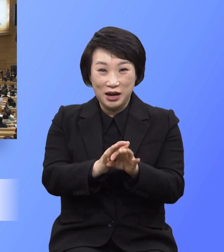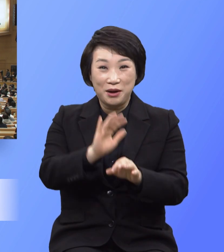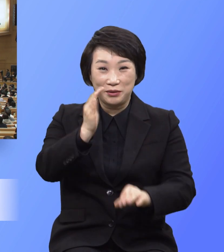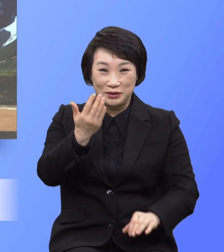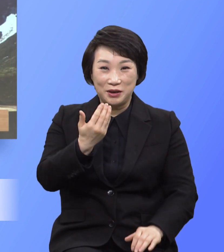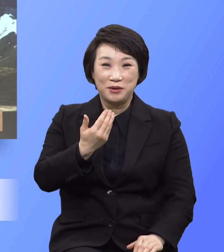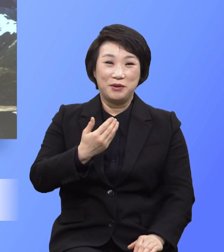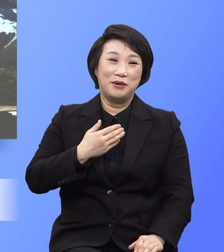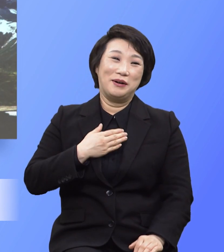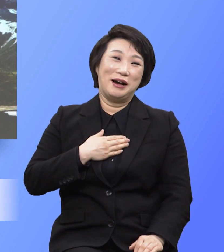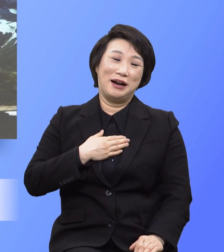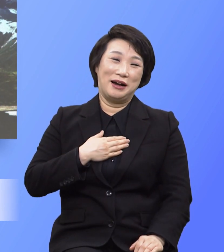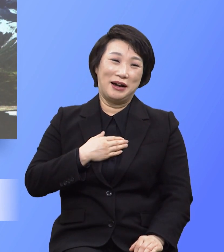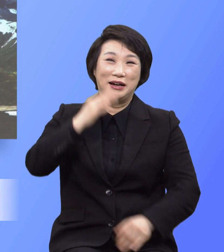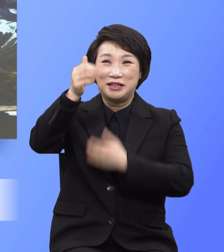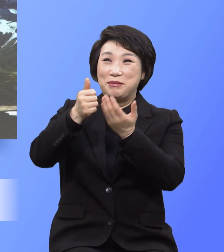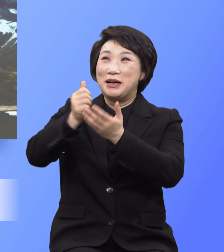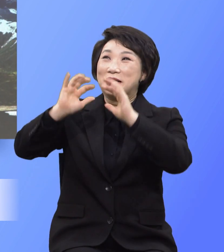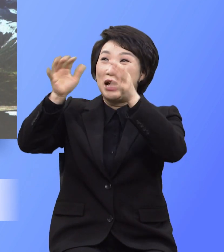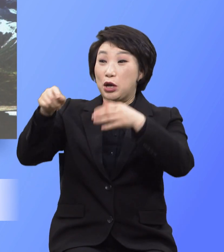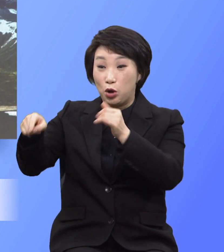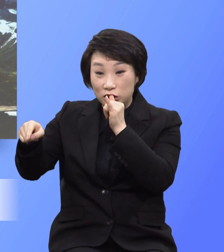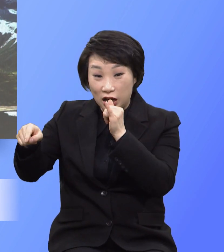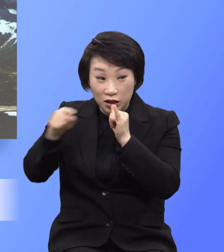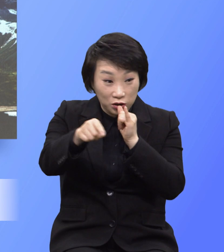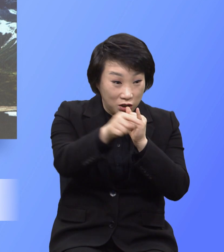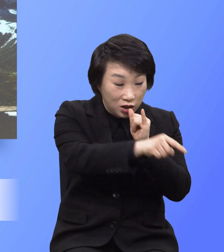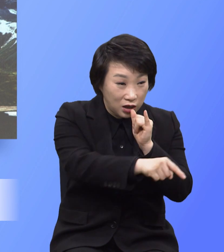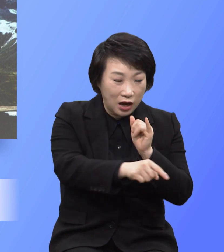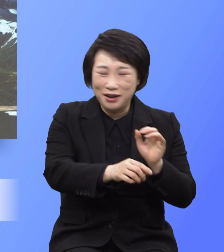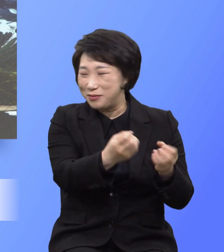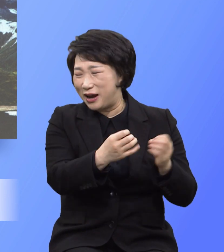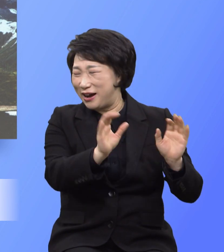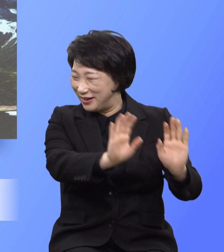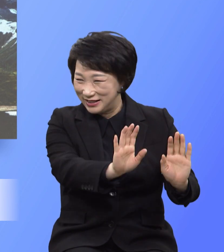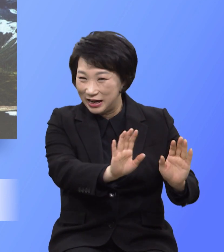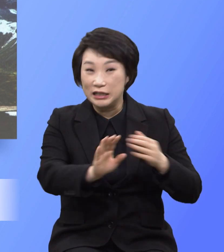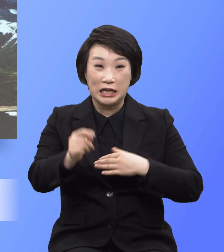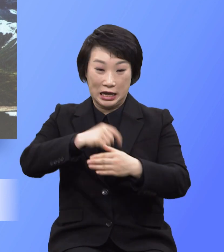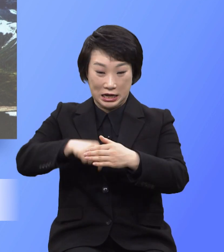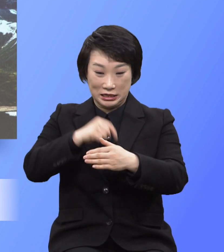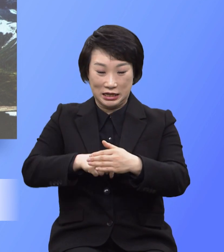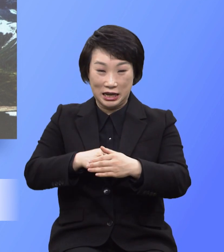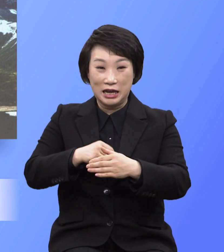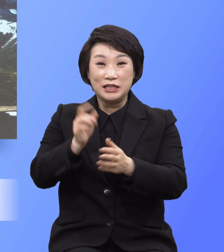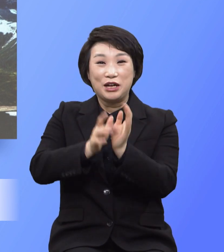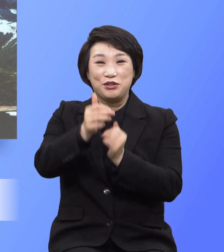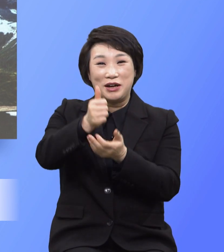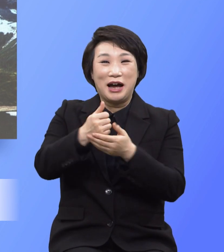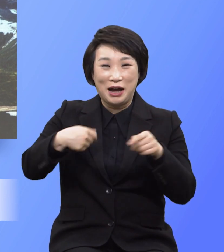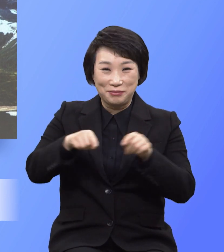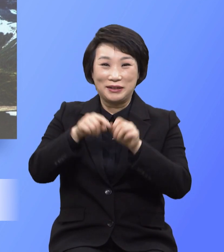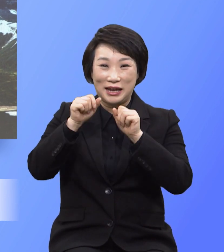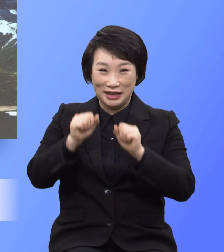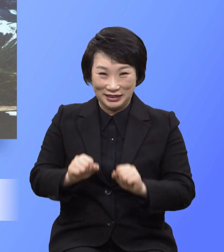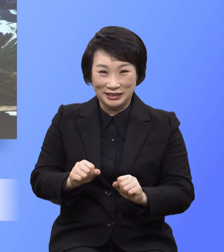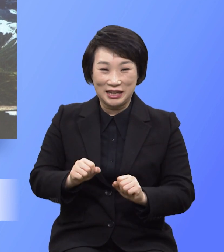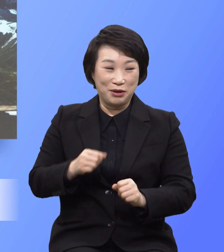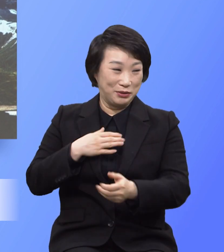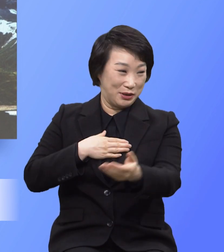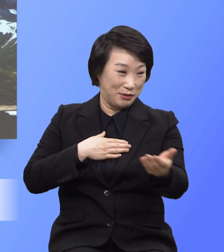이루어졌고 하늘나라는 여기 있다 저기 있다 하나 여러분 안에 예수와 함께 있다는